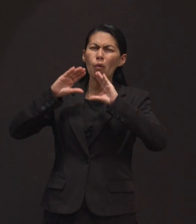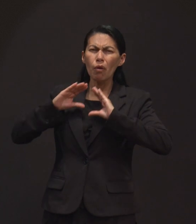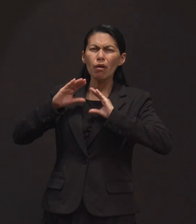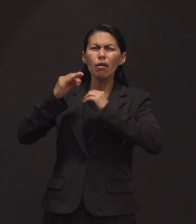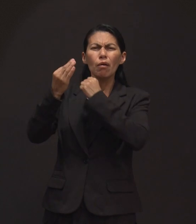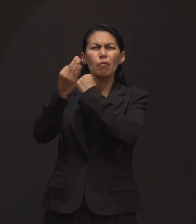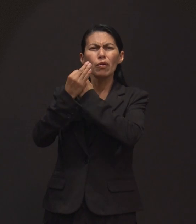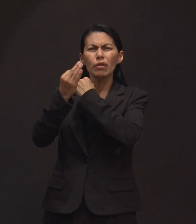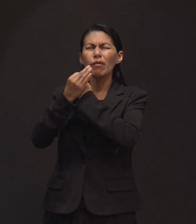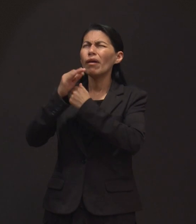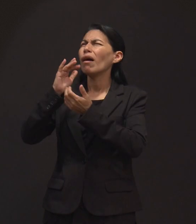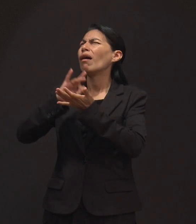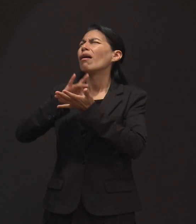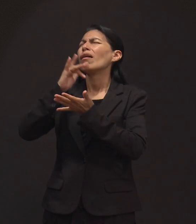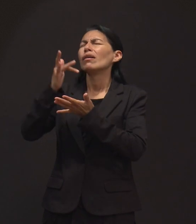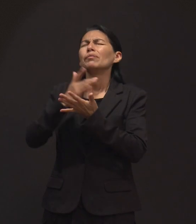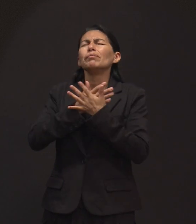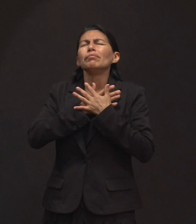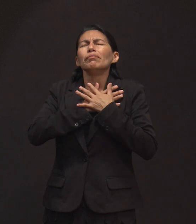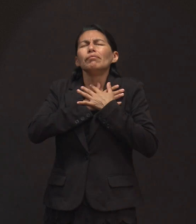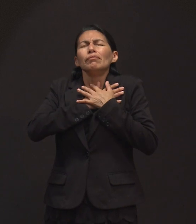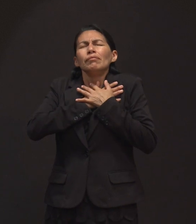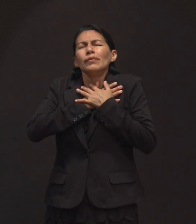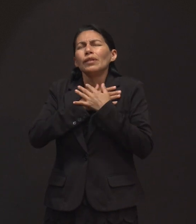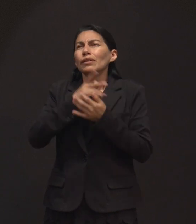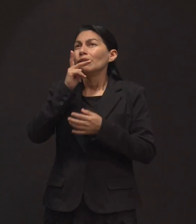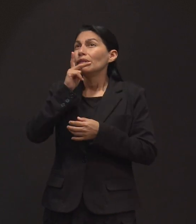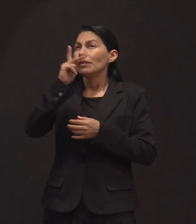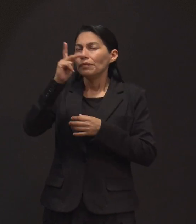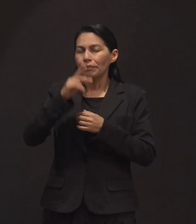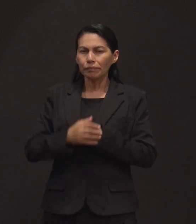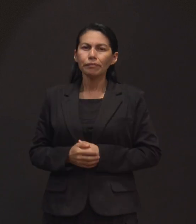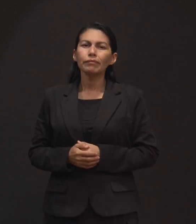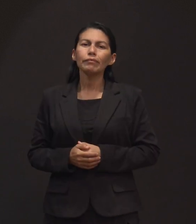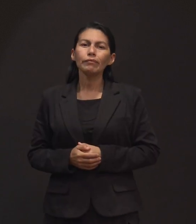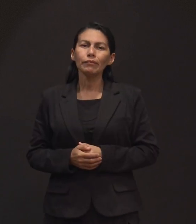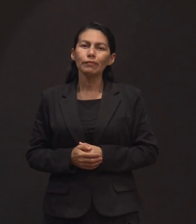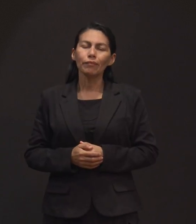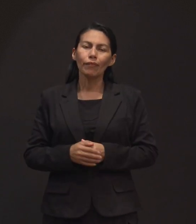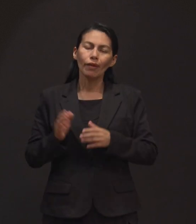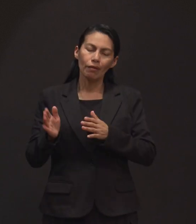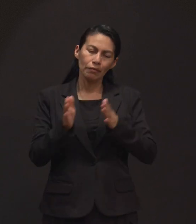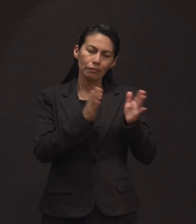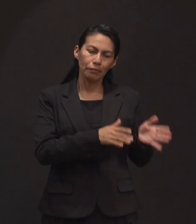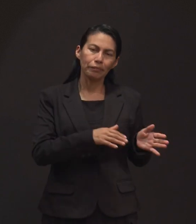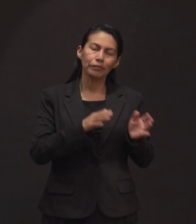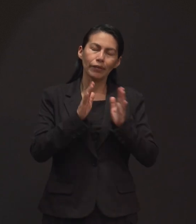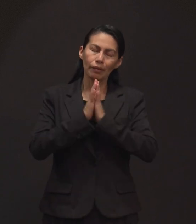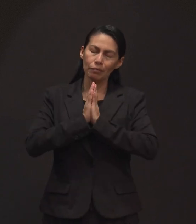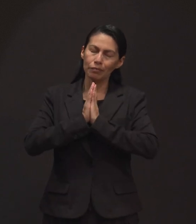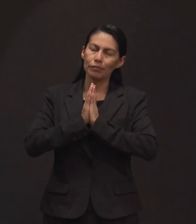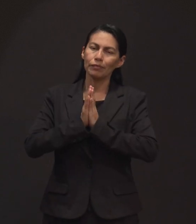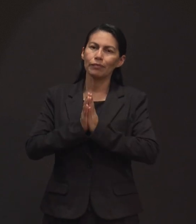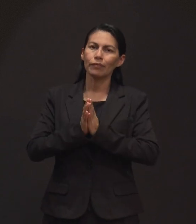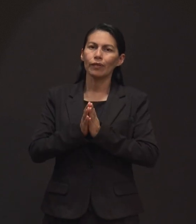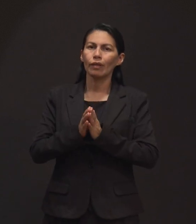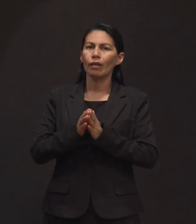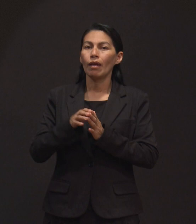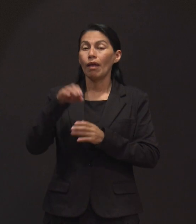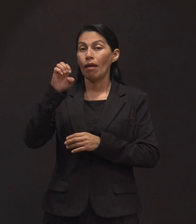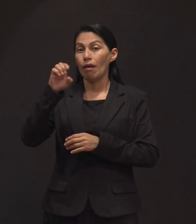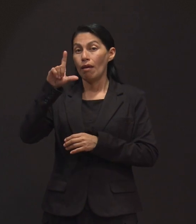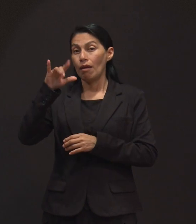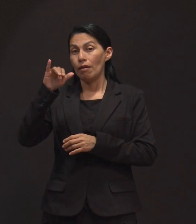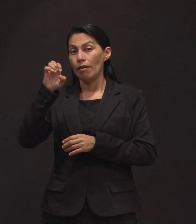protege. Gracias a mi amado Padre Celestial. Amén, amén, amén. Eliel